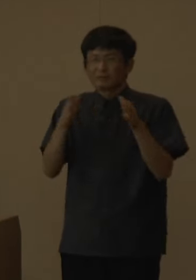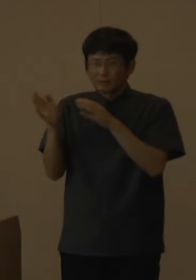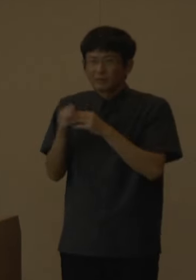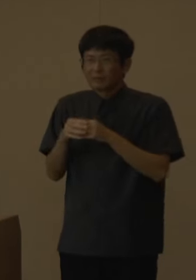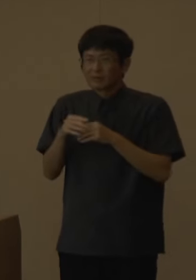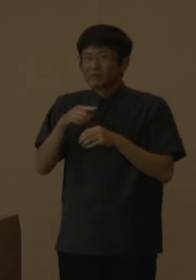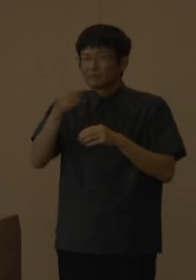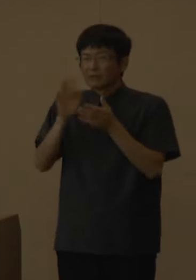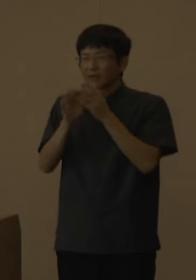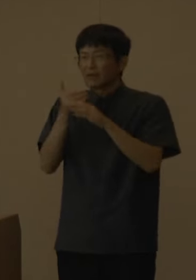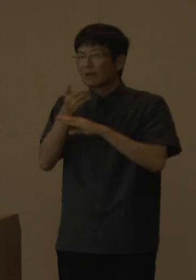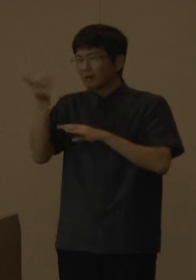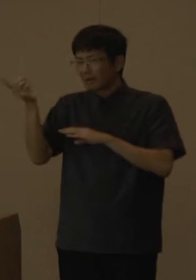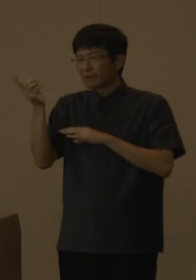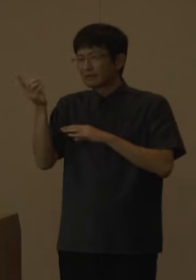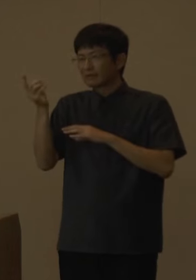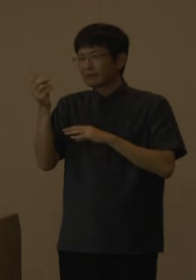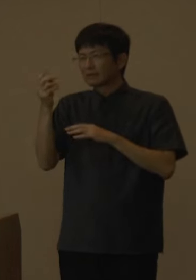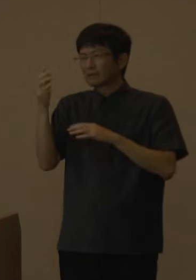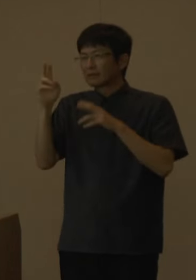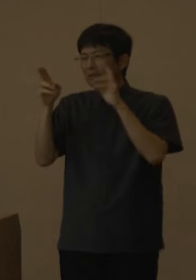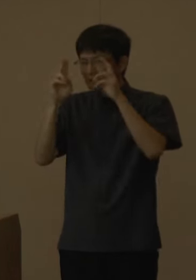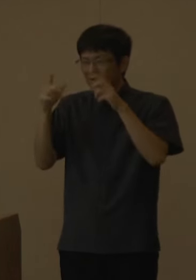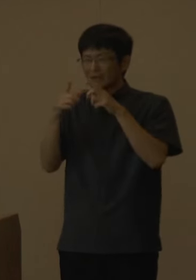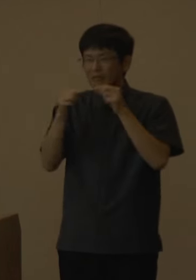県外幹事社日経新聞さんお願いします。